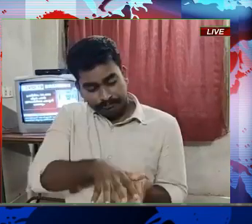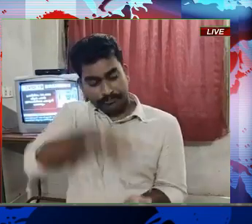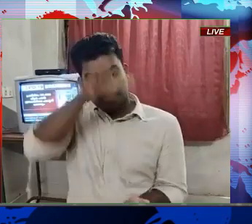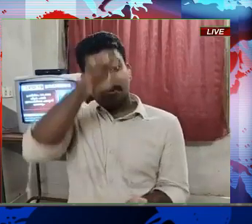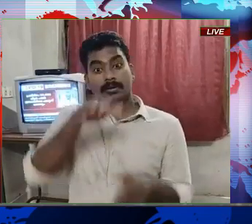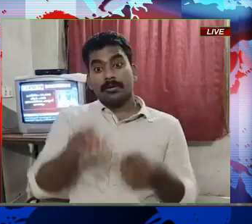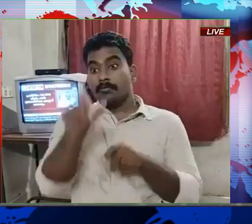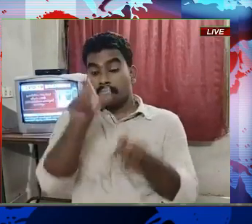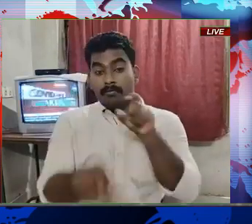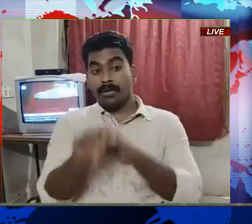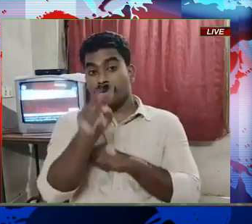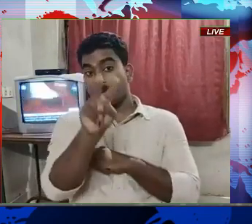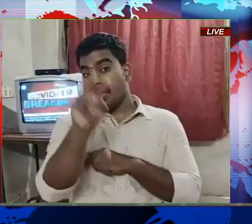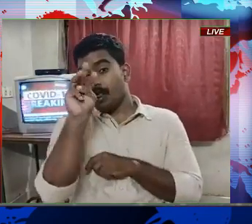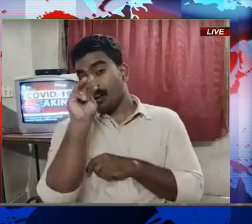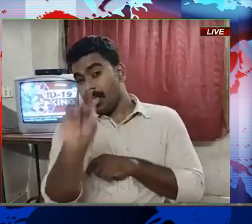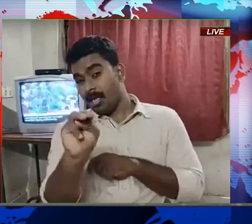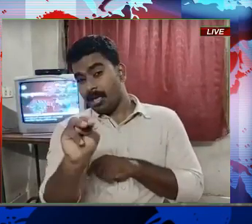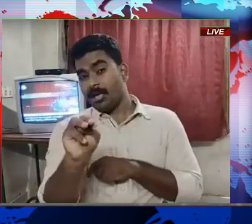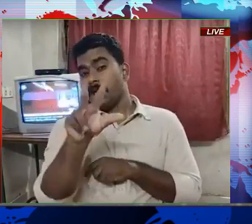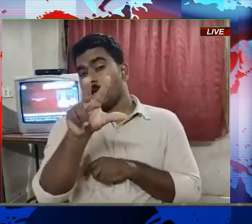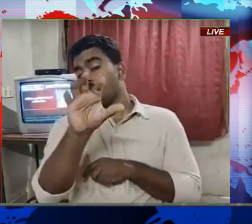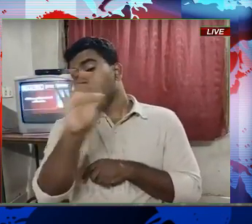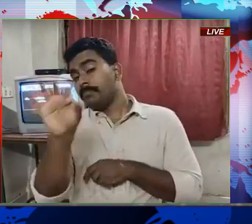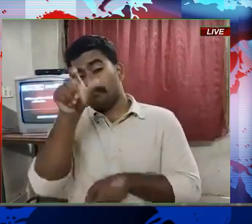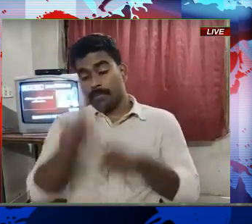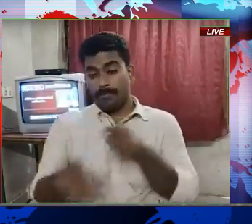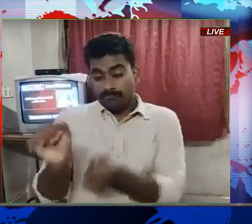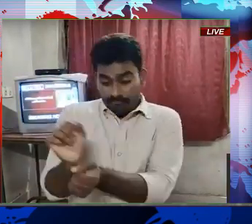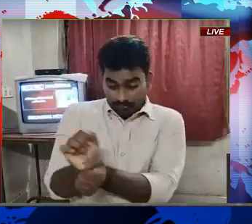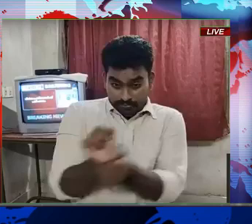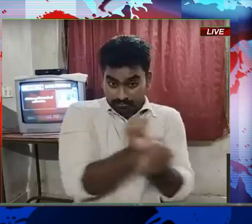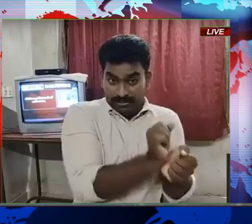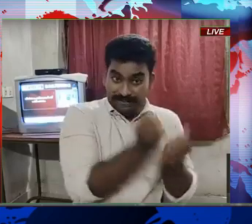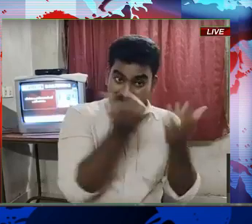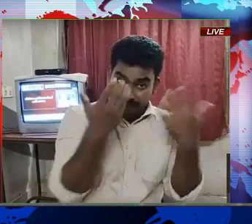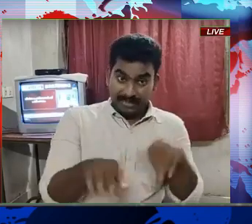ക്ഷീരകർഷകരെ സംരക്ഷിക്കുന്ന നിലപാട് സ്വീകരിക്കാമെന്നാണ് കണ്ടിട്ടുള്ളത്.